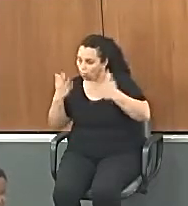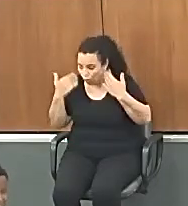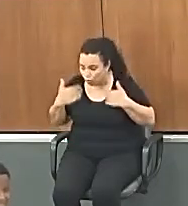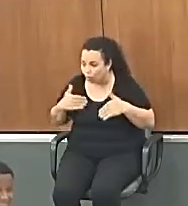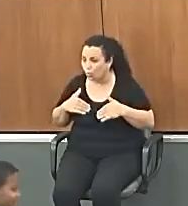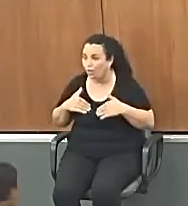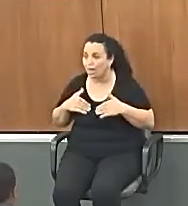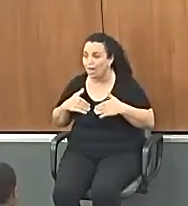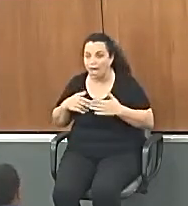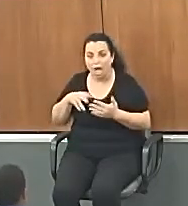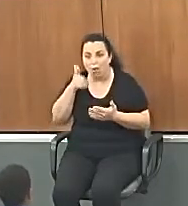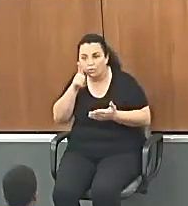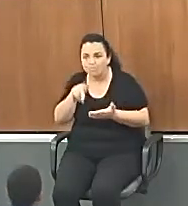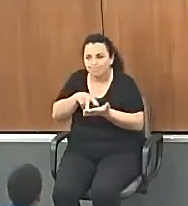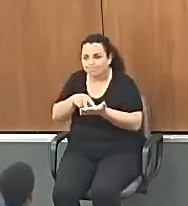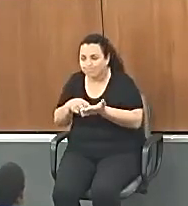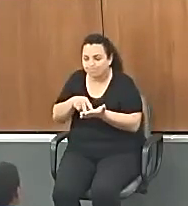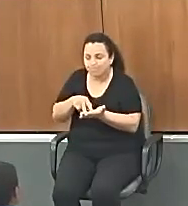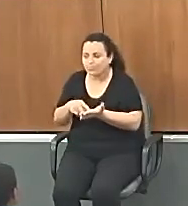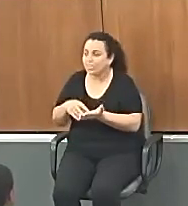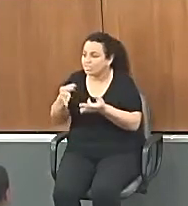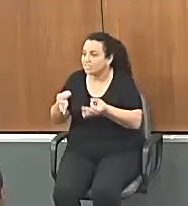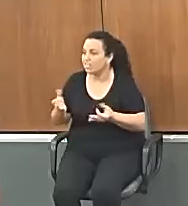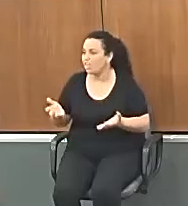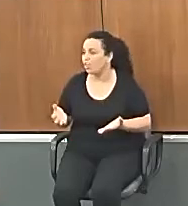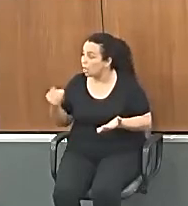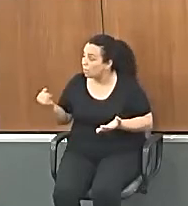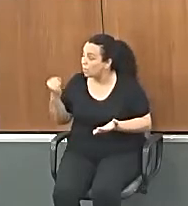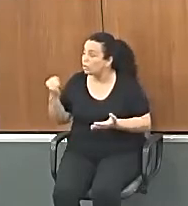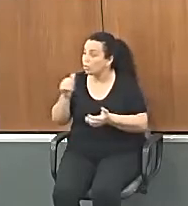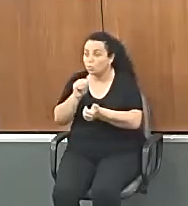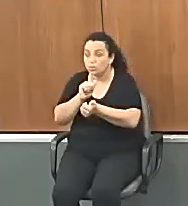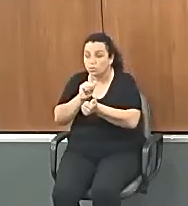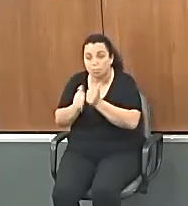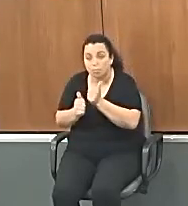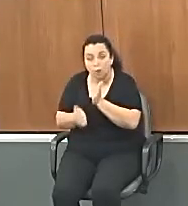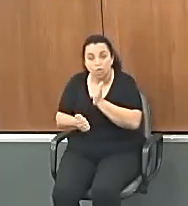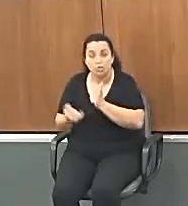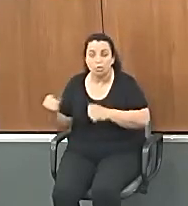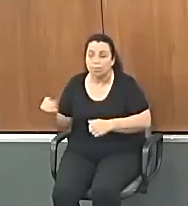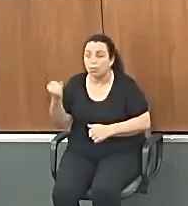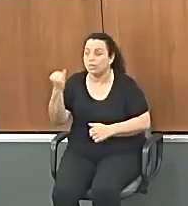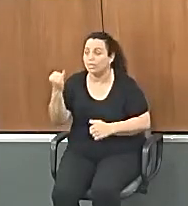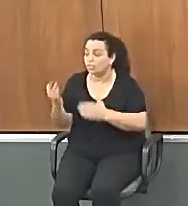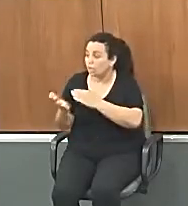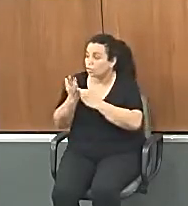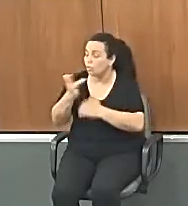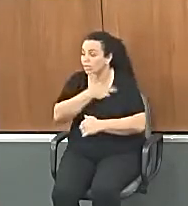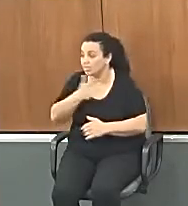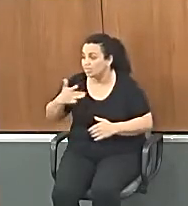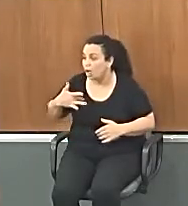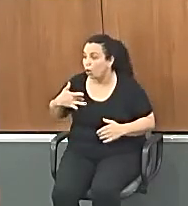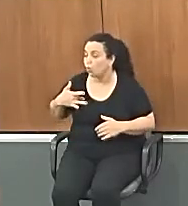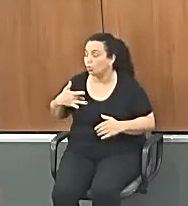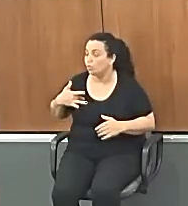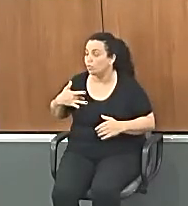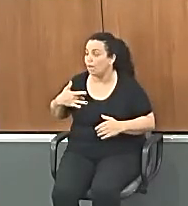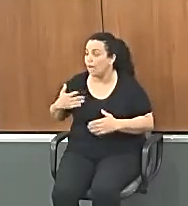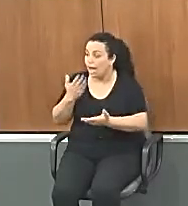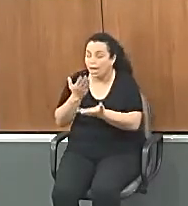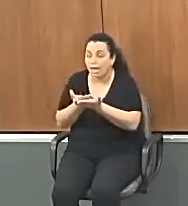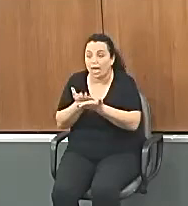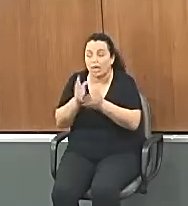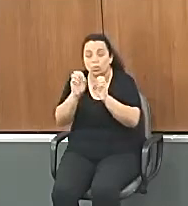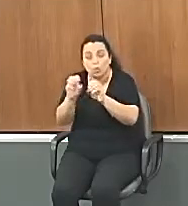controle então é importantíssimo esporte é importante para a saúde para a educação e para o lazer